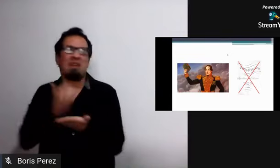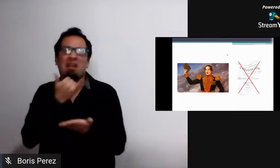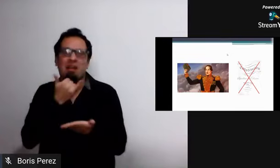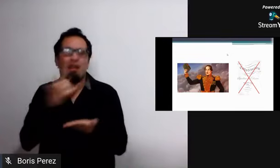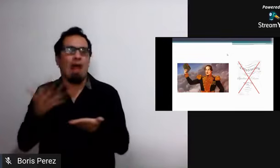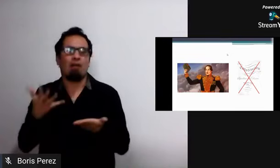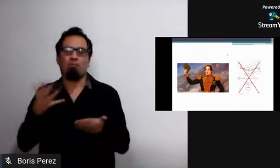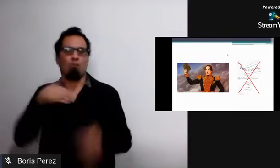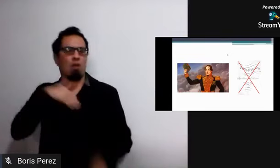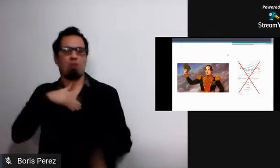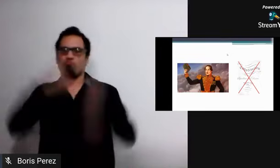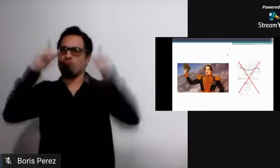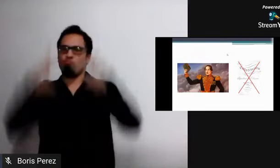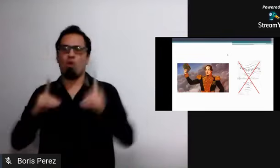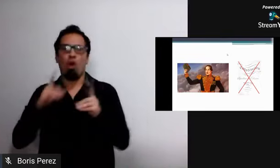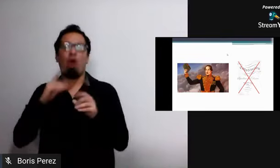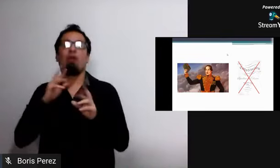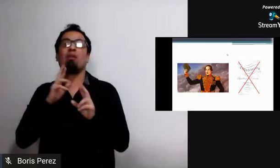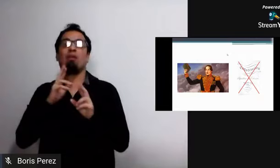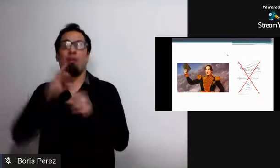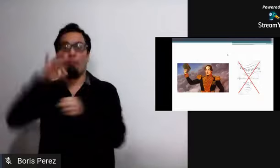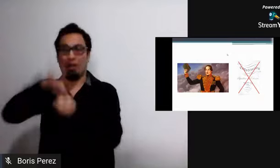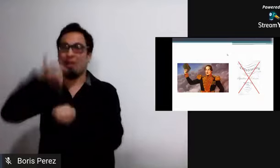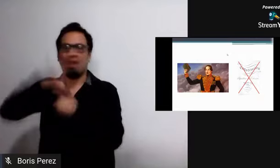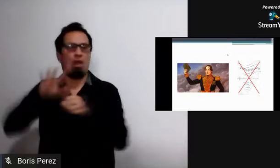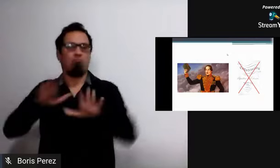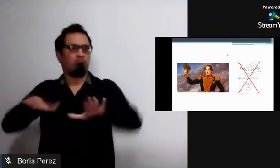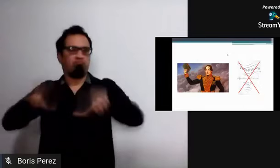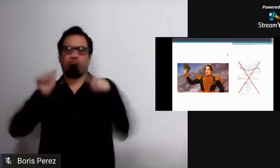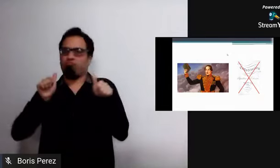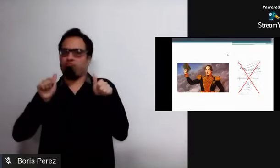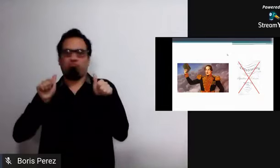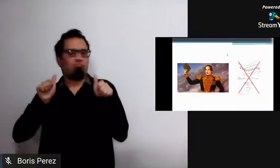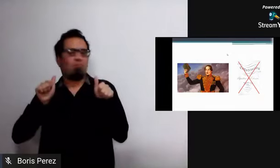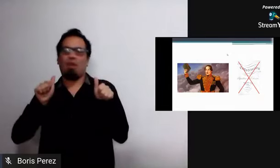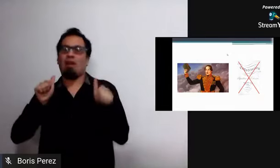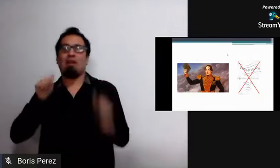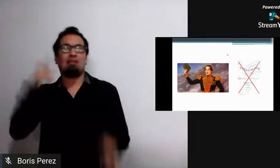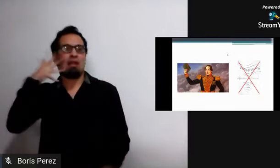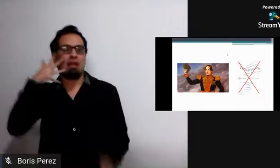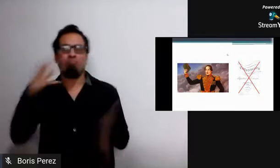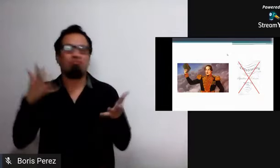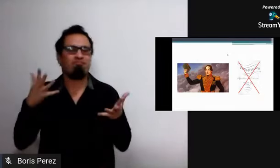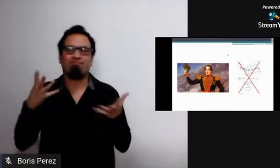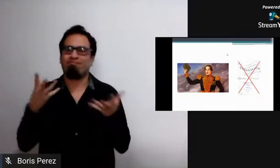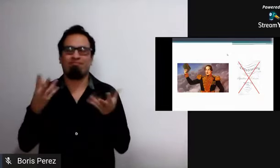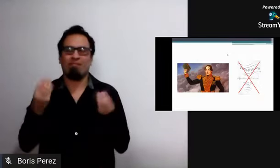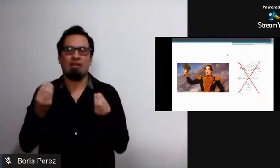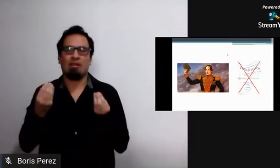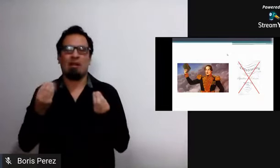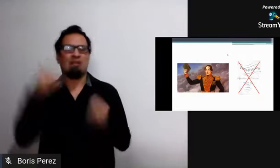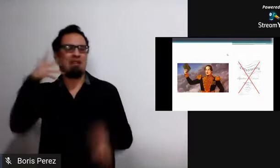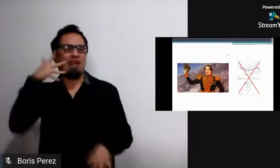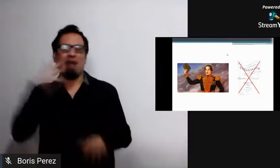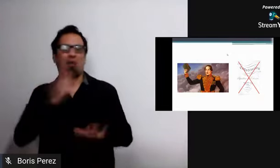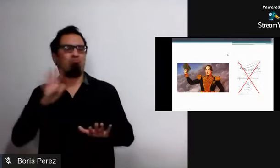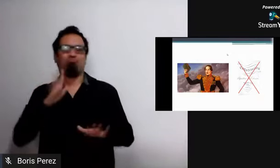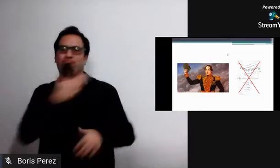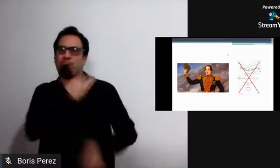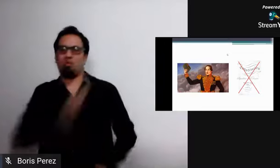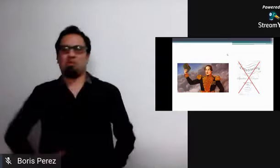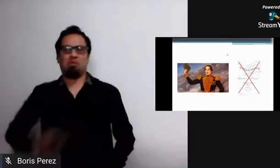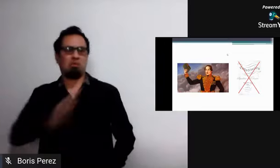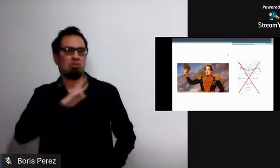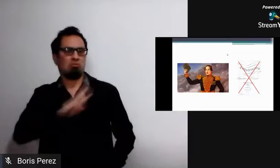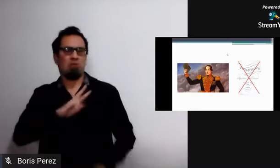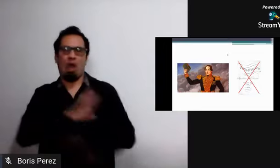momento también decidió que no iba a apoyar los